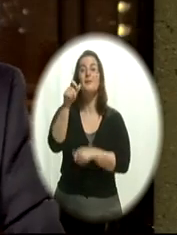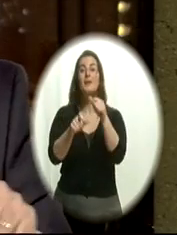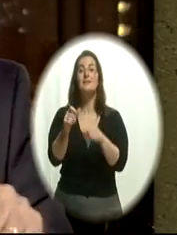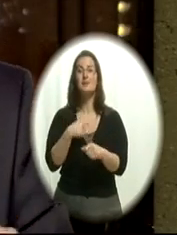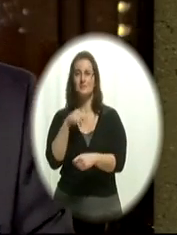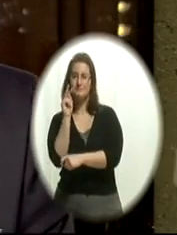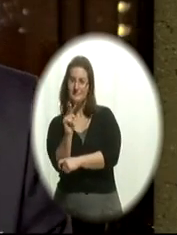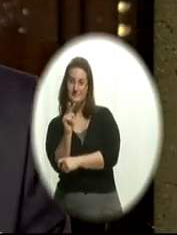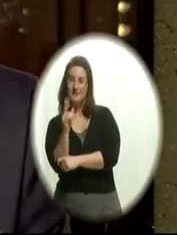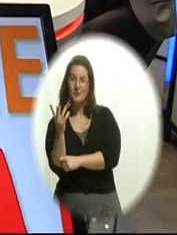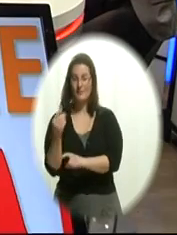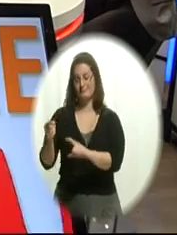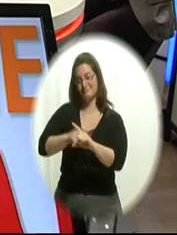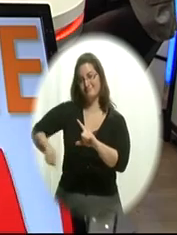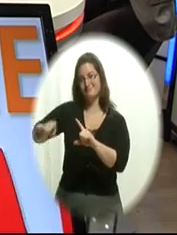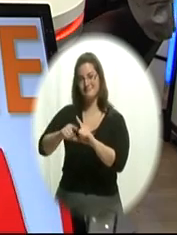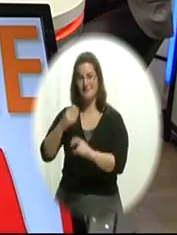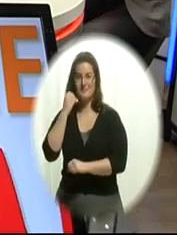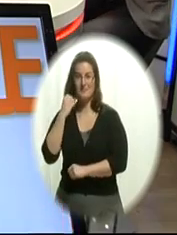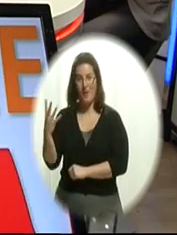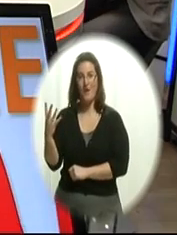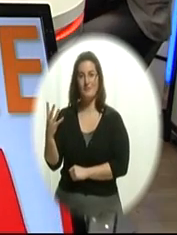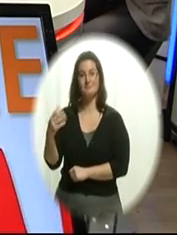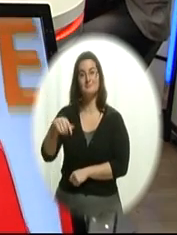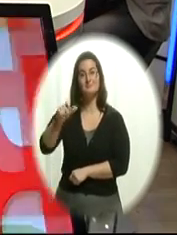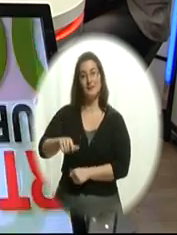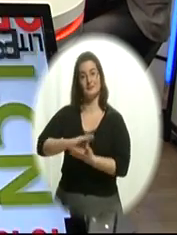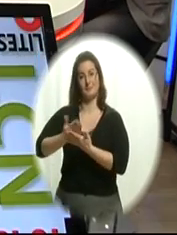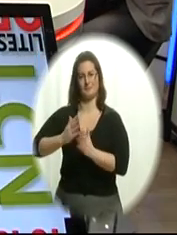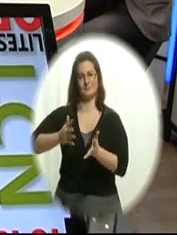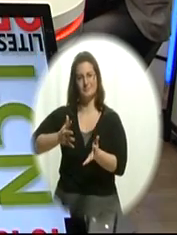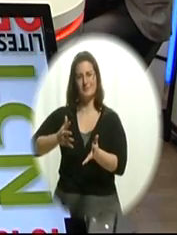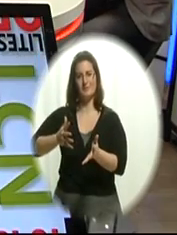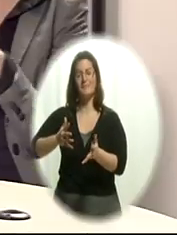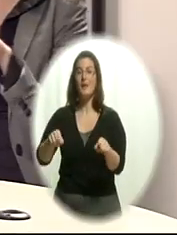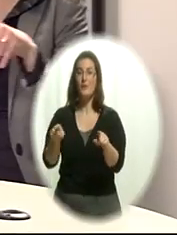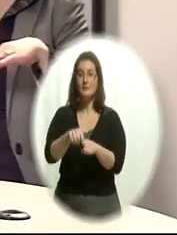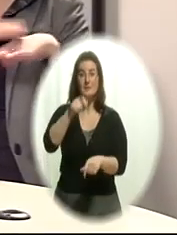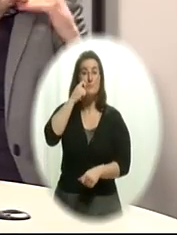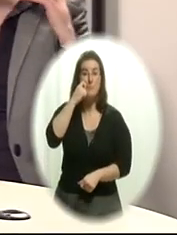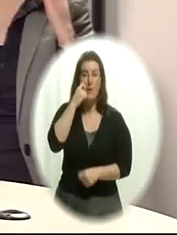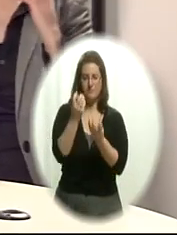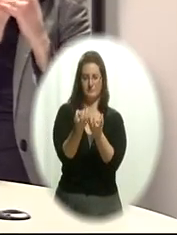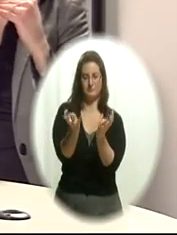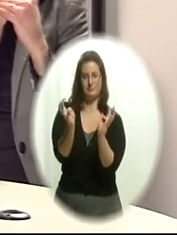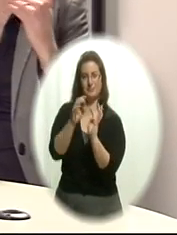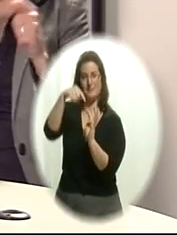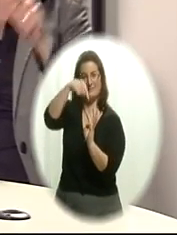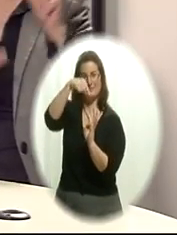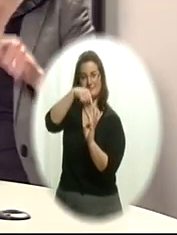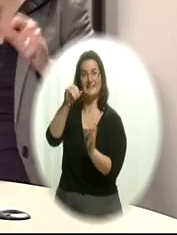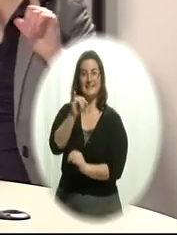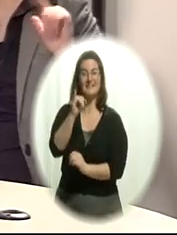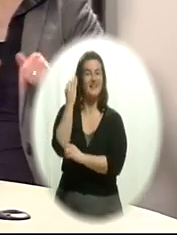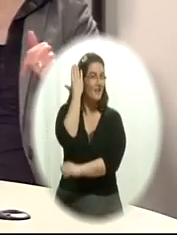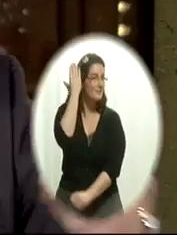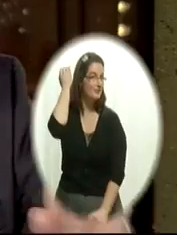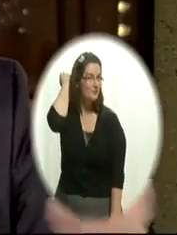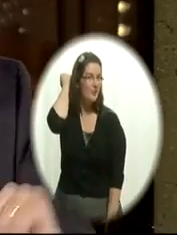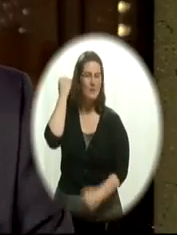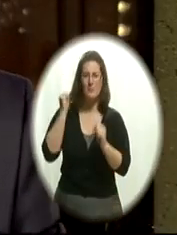avez vu qu'il y a dans un petit rond blanc une personne qui interprète la langue des signes. Et puis sur le plateau, on a aussi une personne, c'est Émilie Taulian.